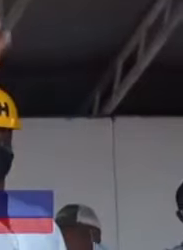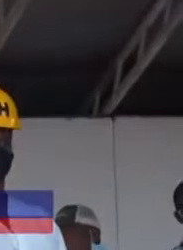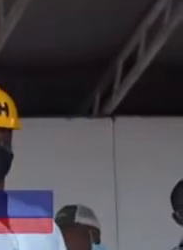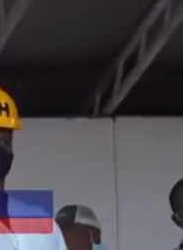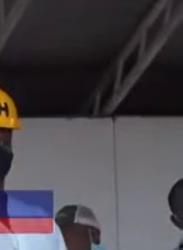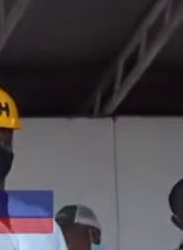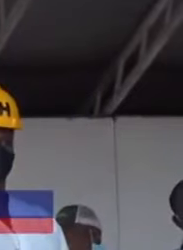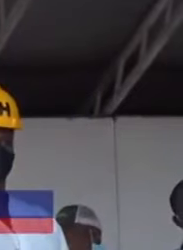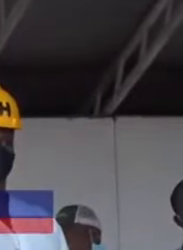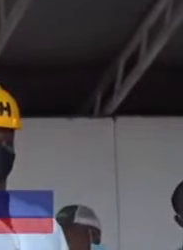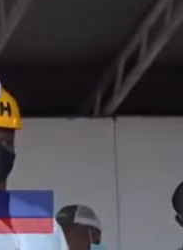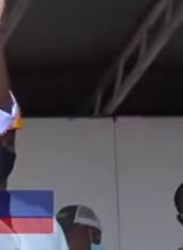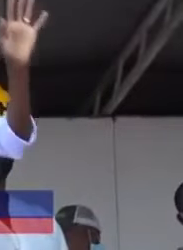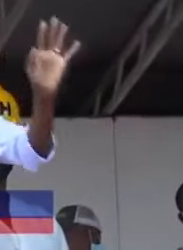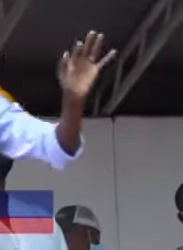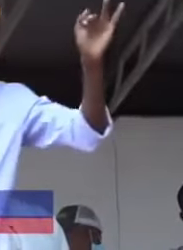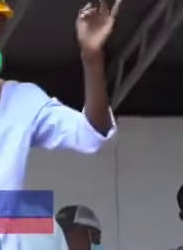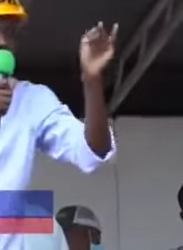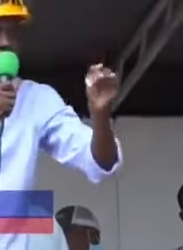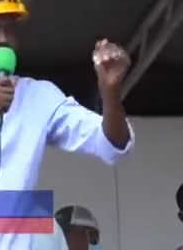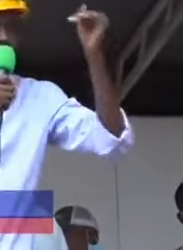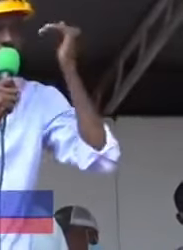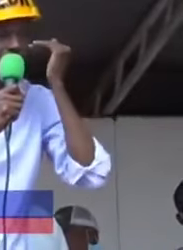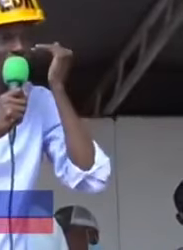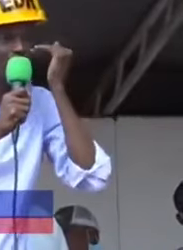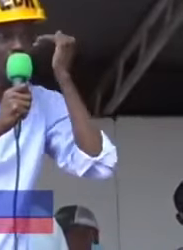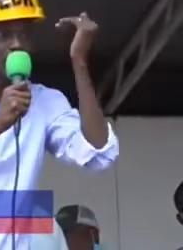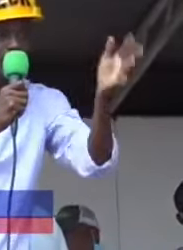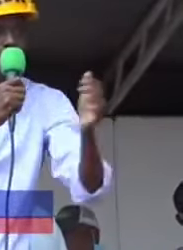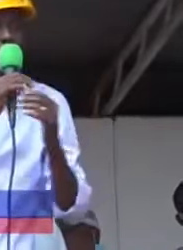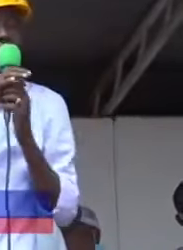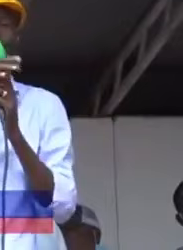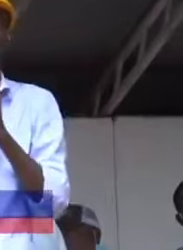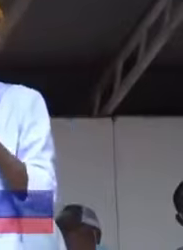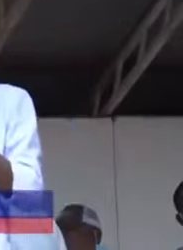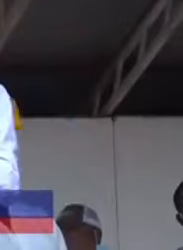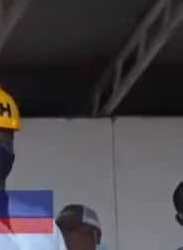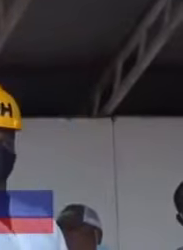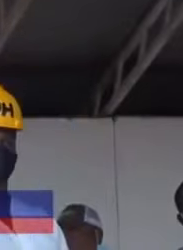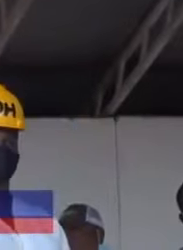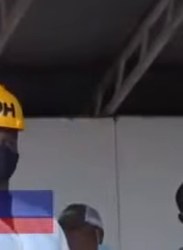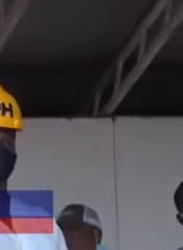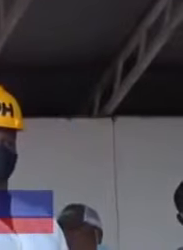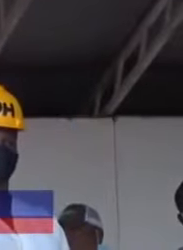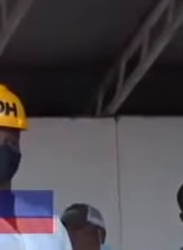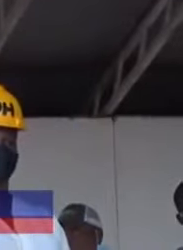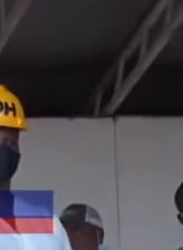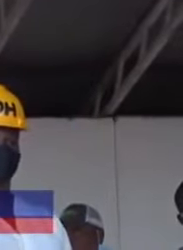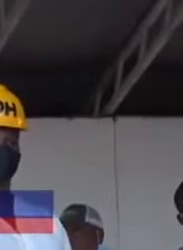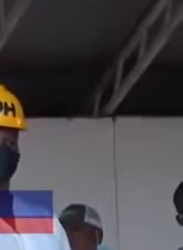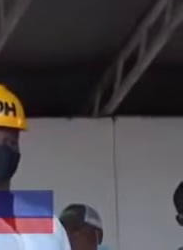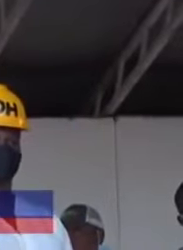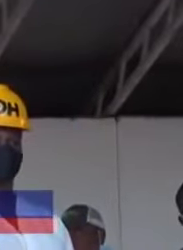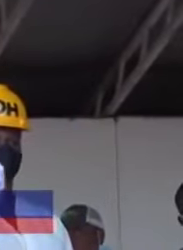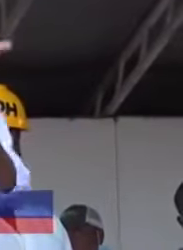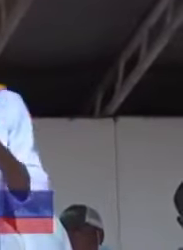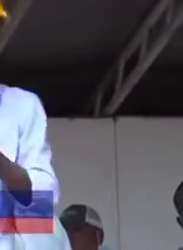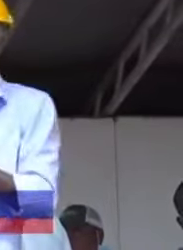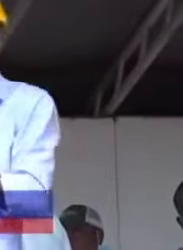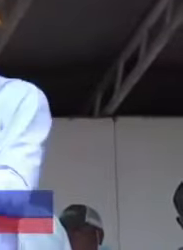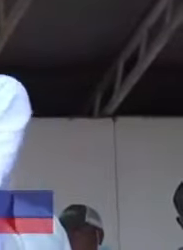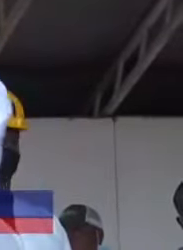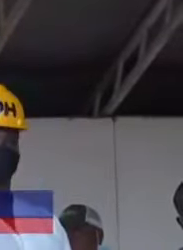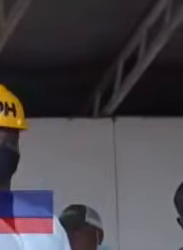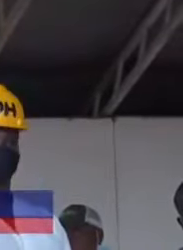dire route là supposé déraper vrai n'après travail à partir de fin mois d'août. Il y a duré 6 mois. C'est ça, monsieur, bon,